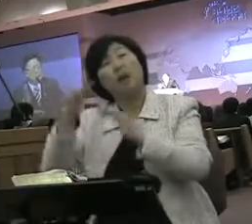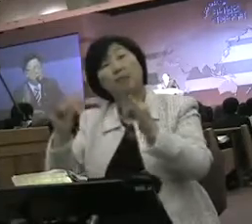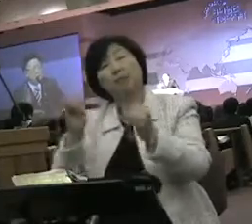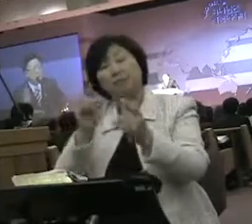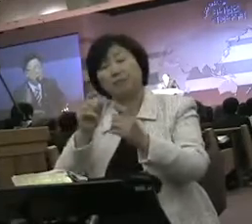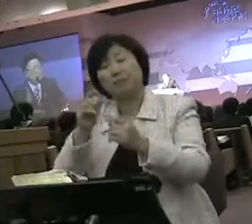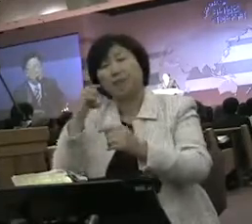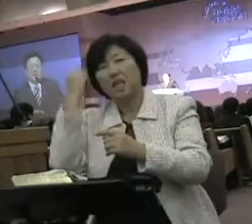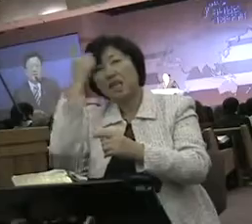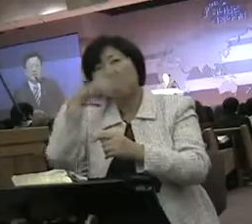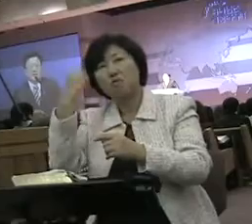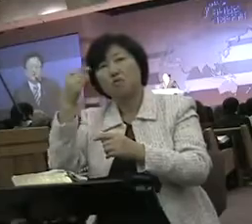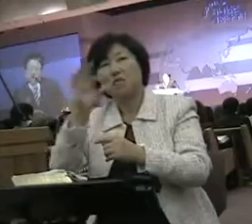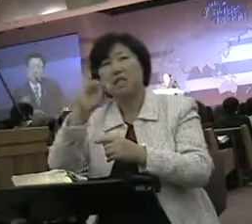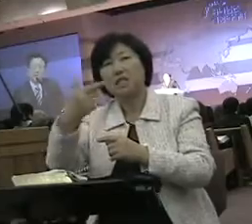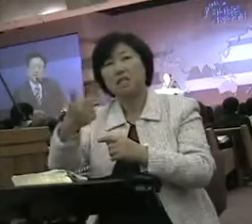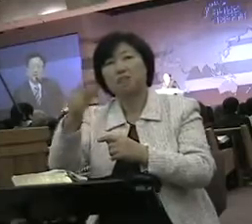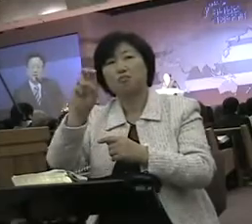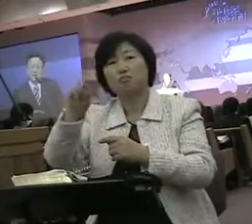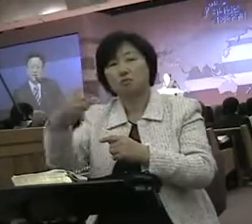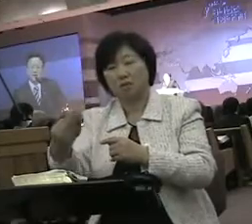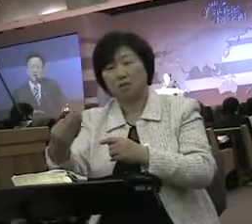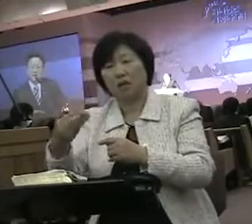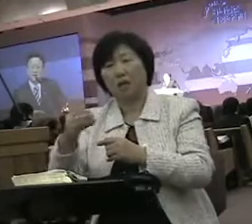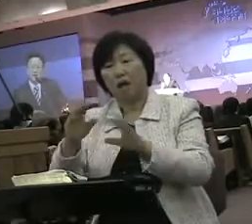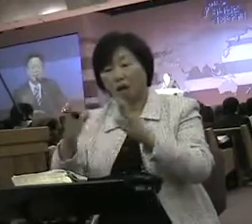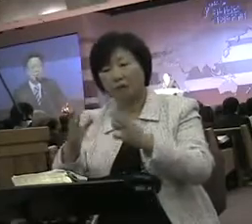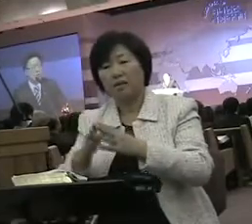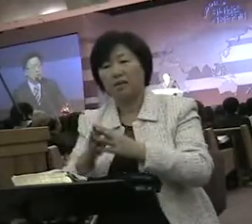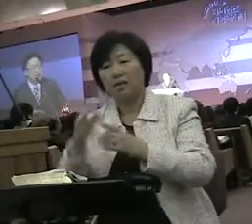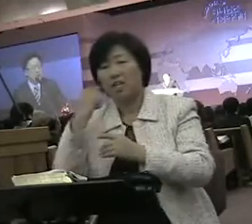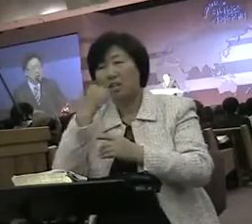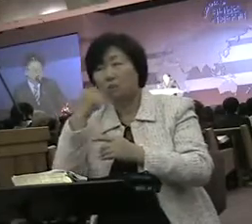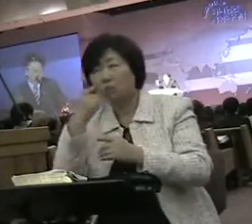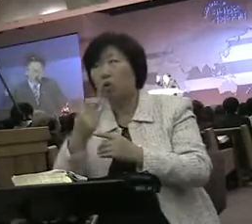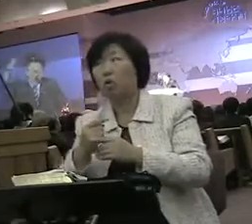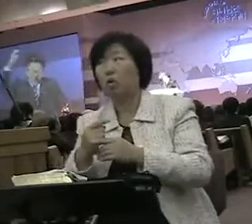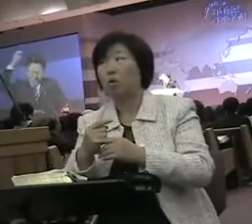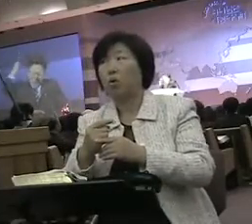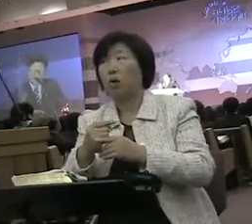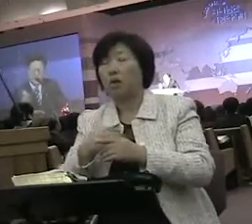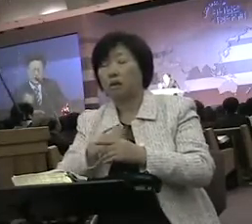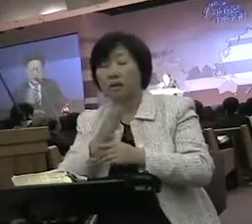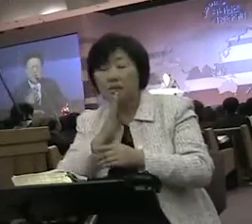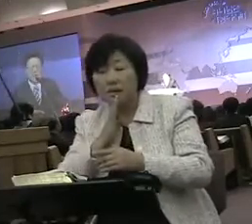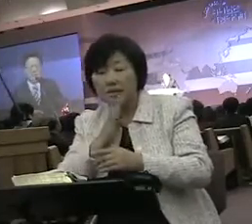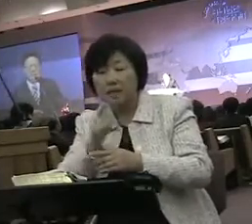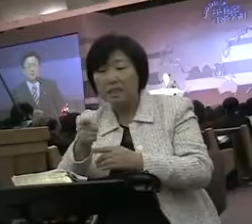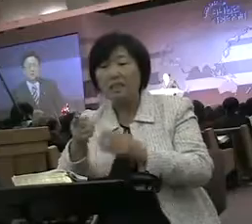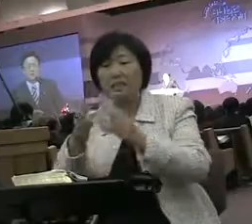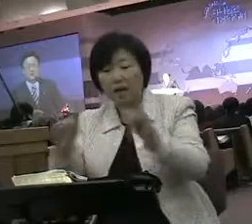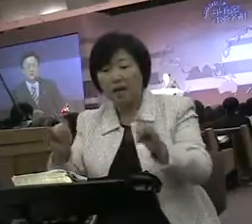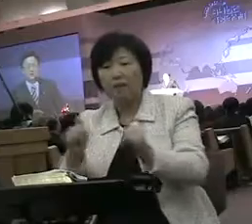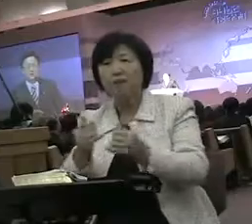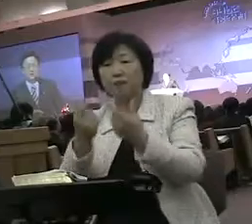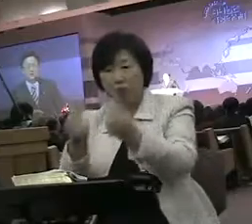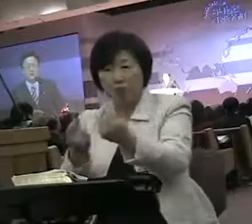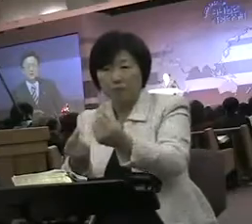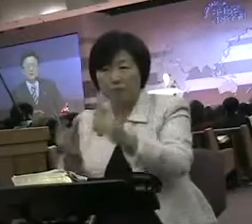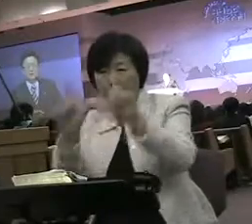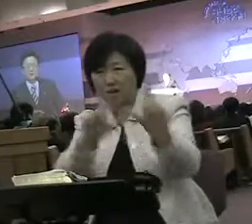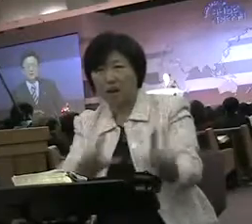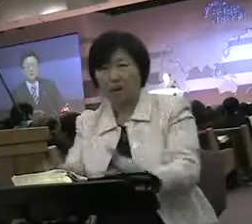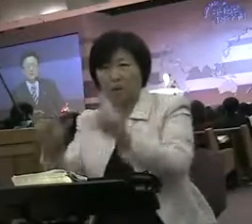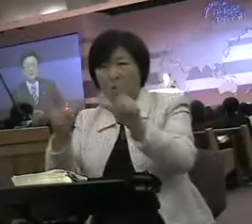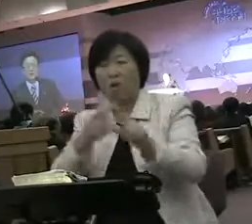좀 인물다운 인물을 만나서 그 아이들의 입술로 나는 정말 이분처럼 살고 싶어.